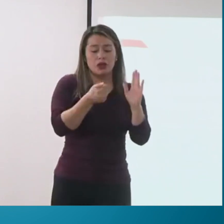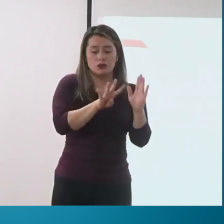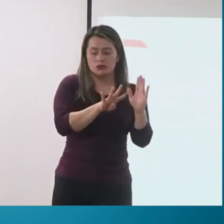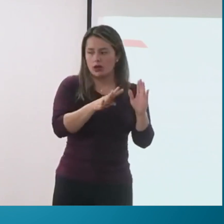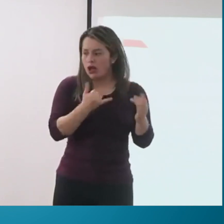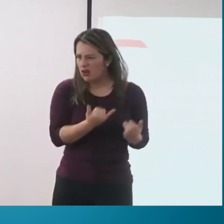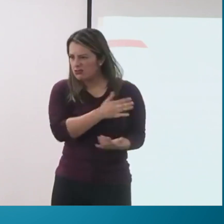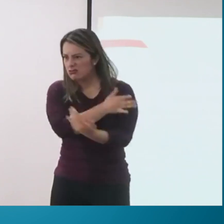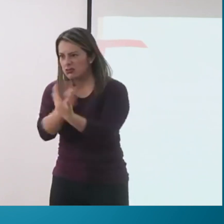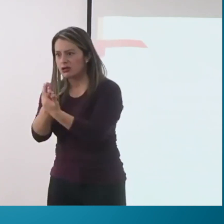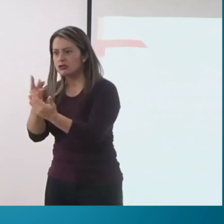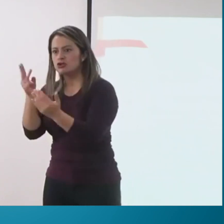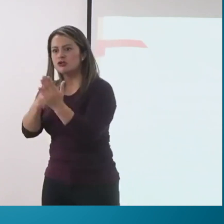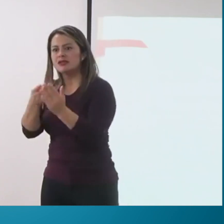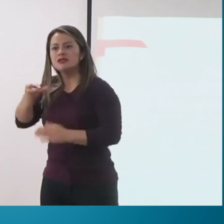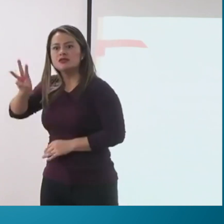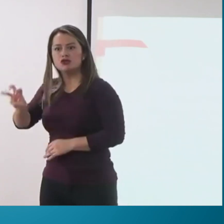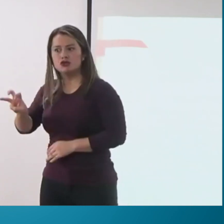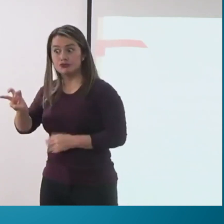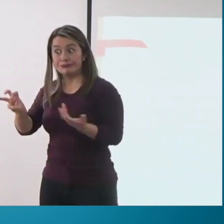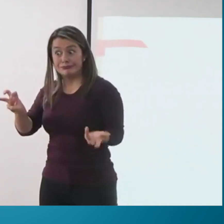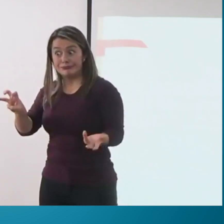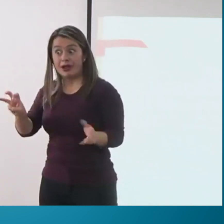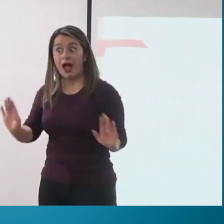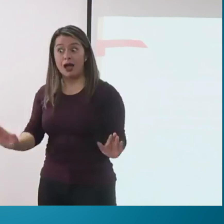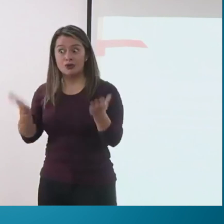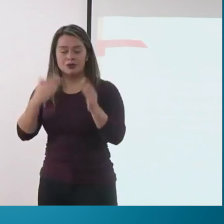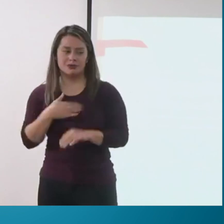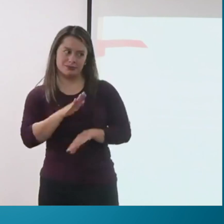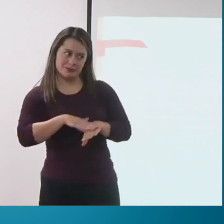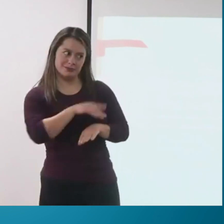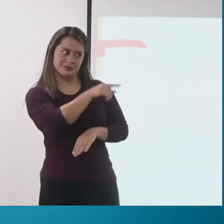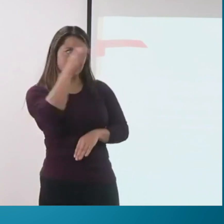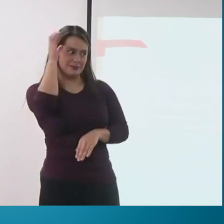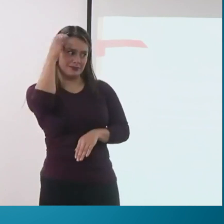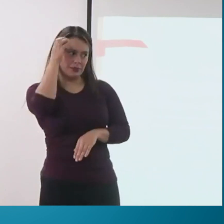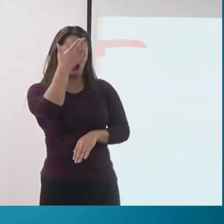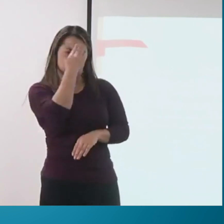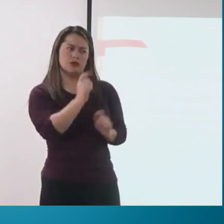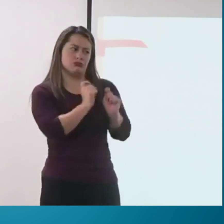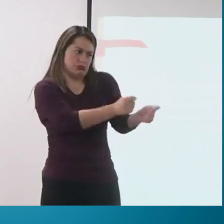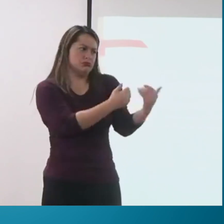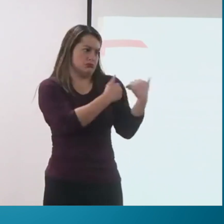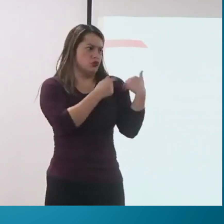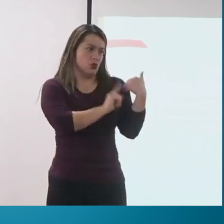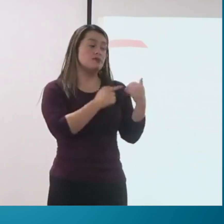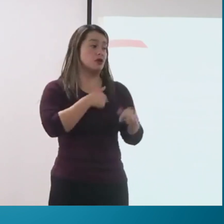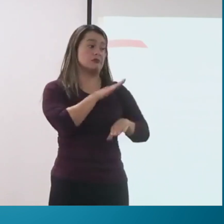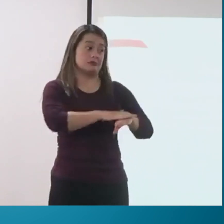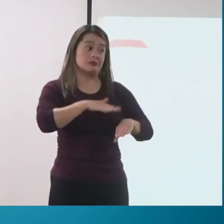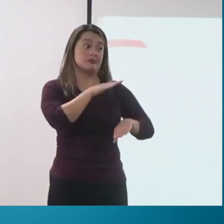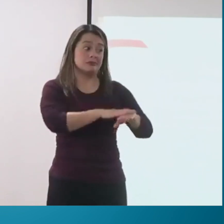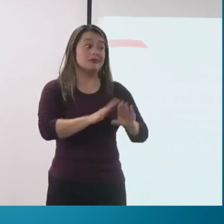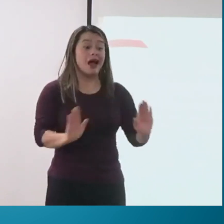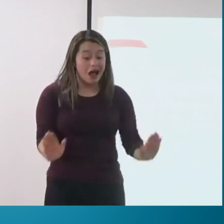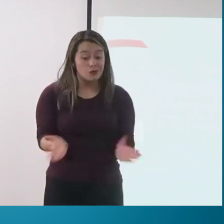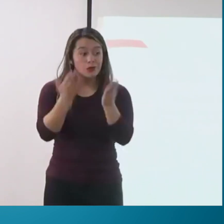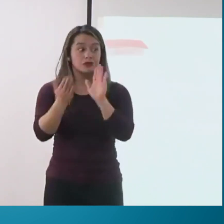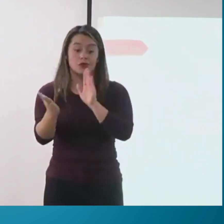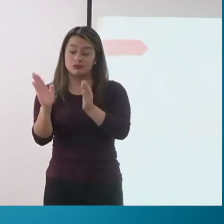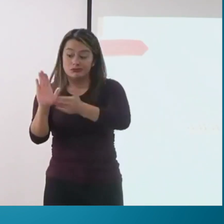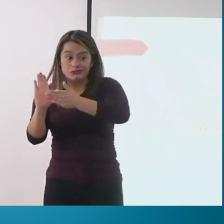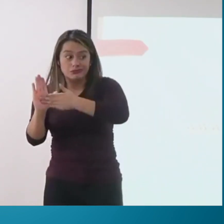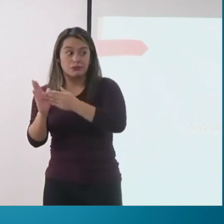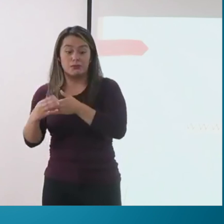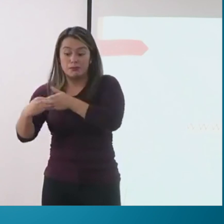se debe actualizar cada 3 años, y ya que está el doctor del ministerio, el doctor Campo Elías, si bien no es su dirección, es un llamado que actualicemos este manual